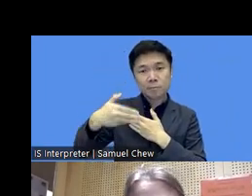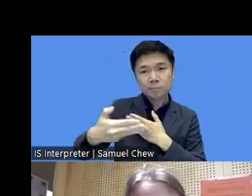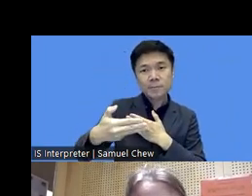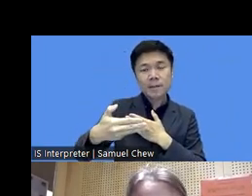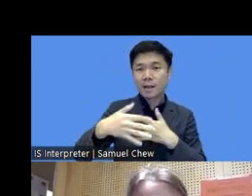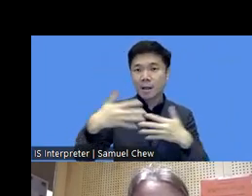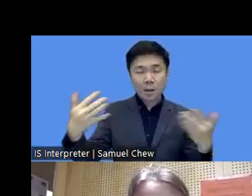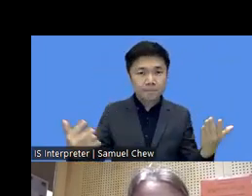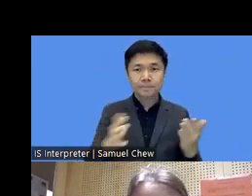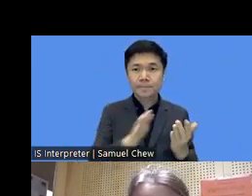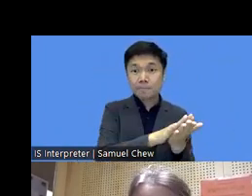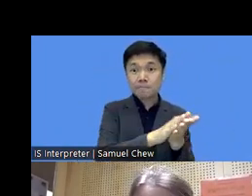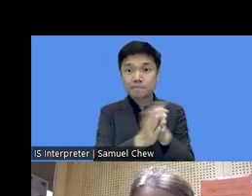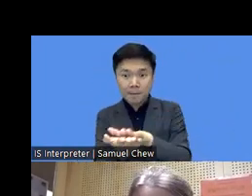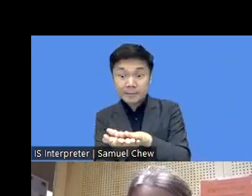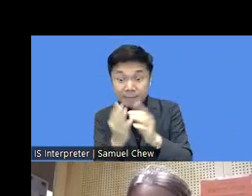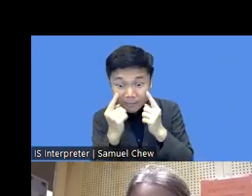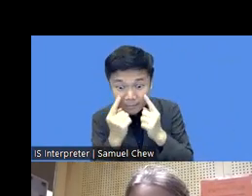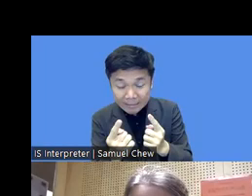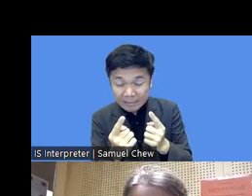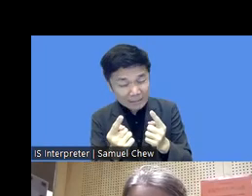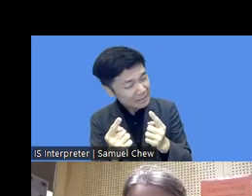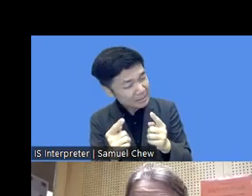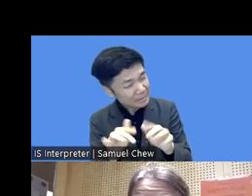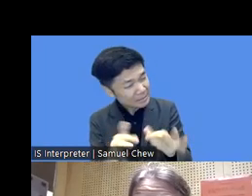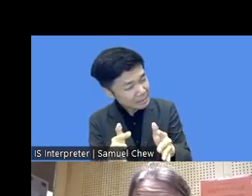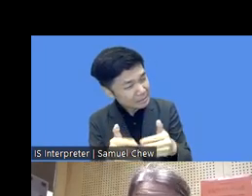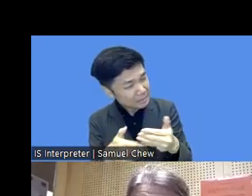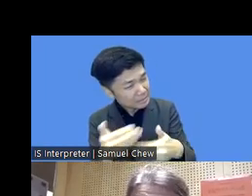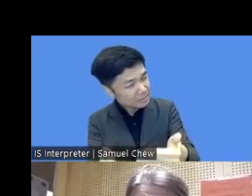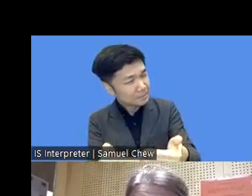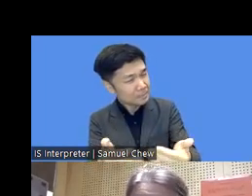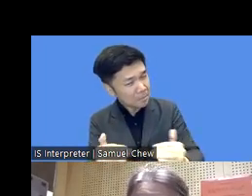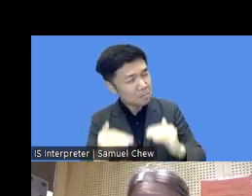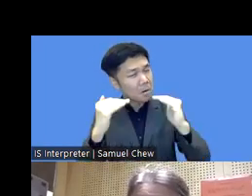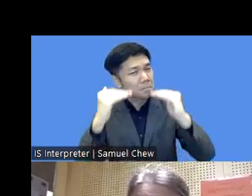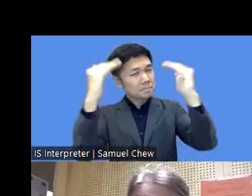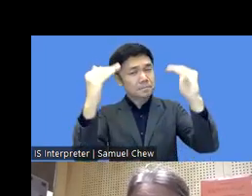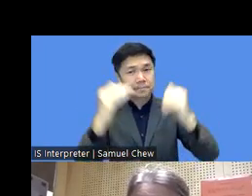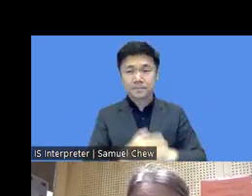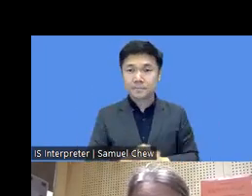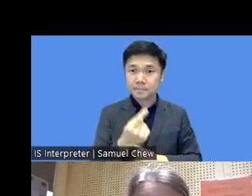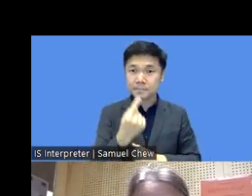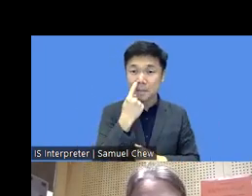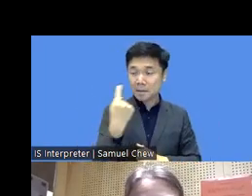de momento para abordar las brechas y las necesidades